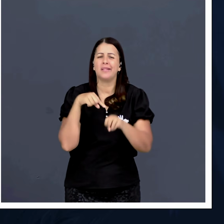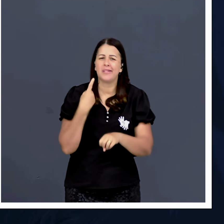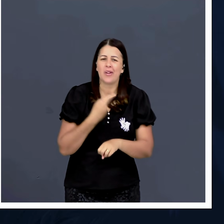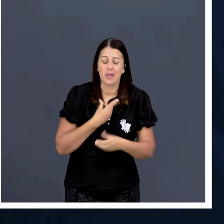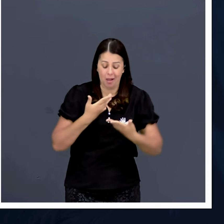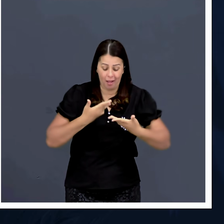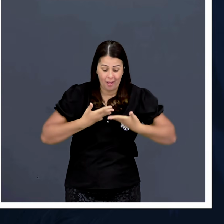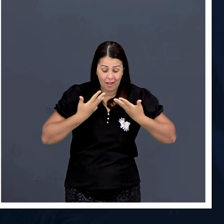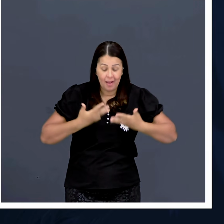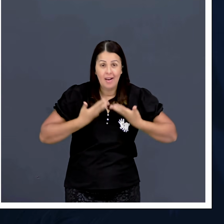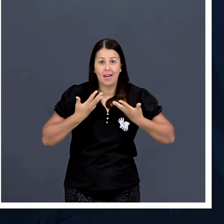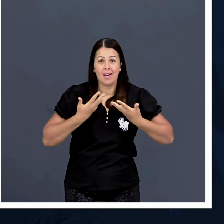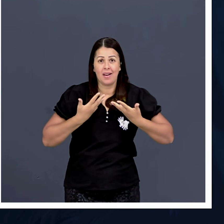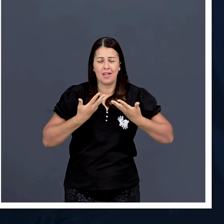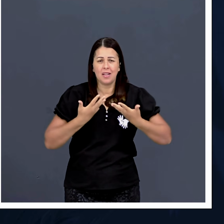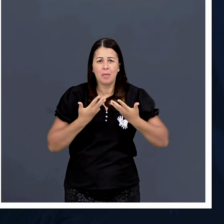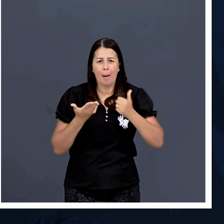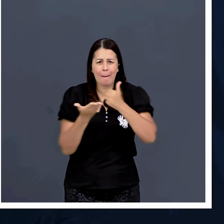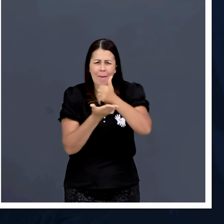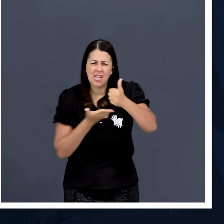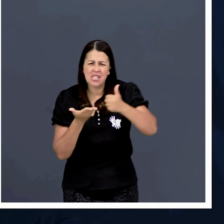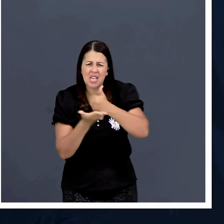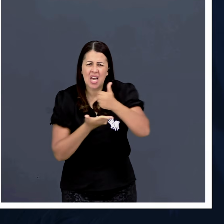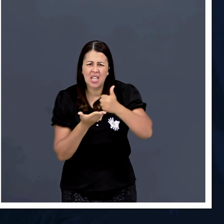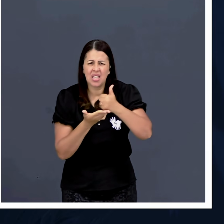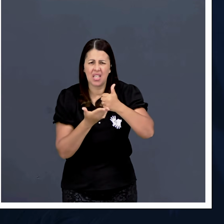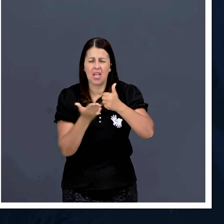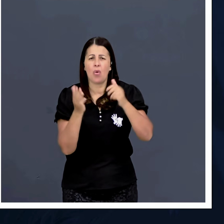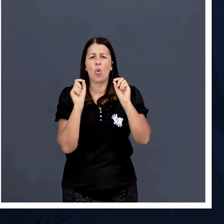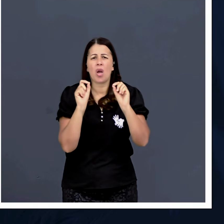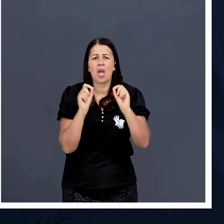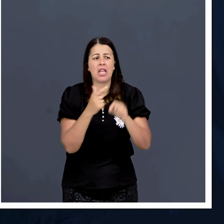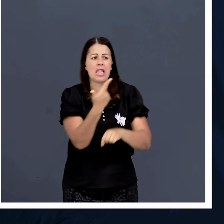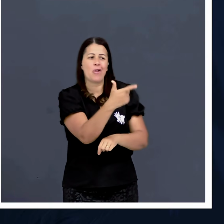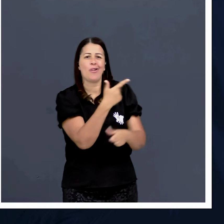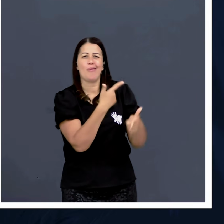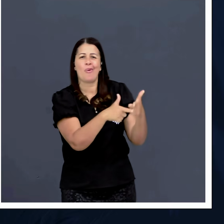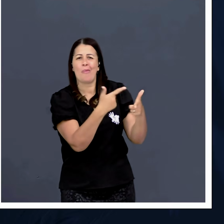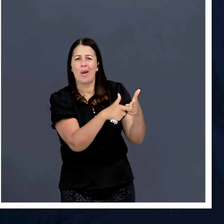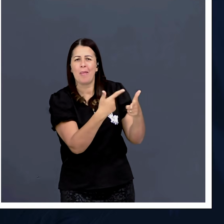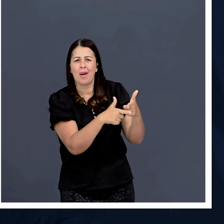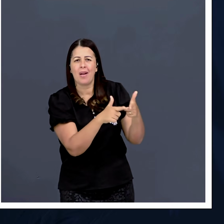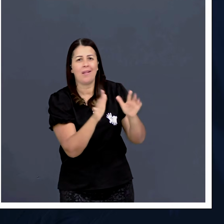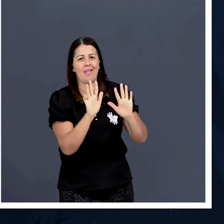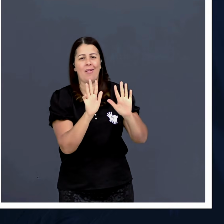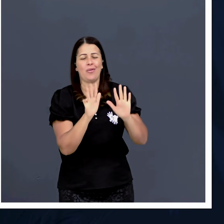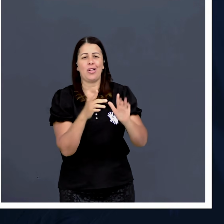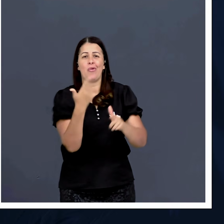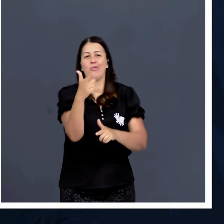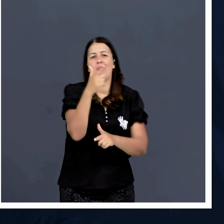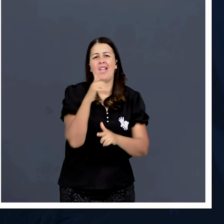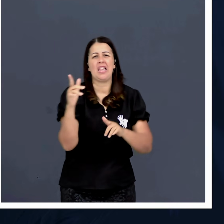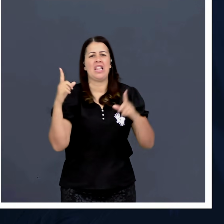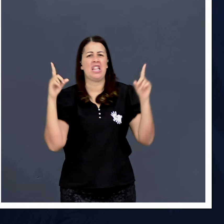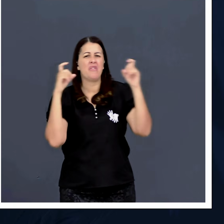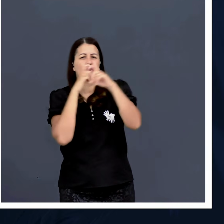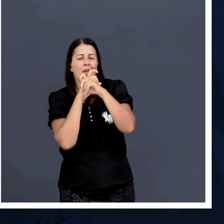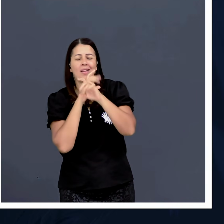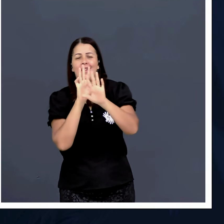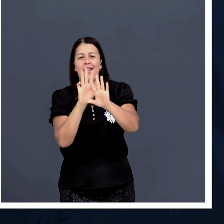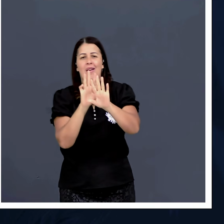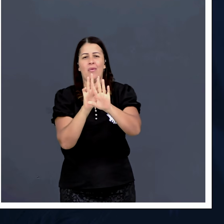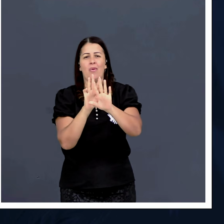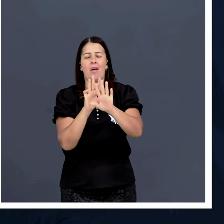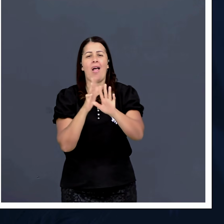nossa alegria não está na ausência de problemas, não está na ausência da dificuldade, a nossa alegria